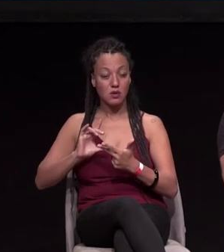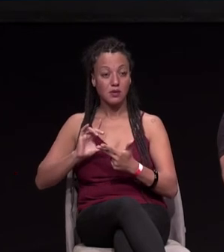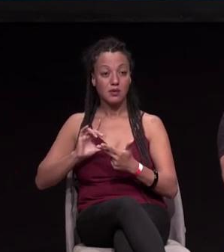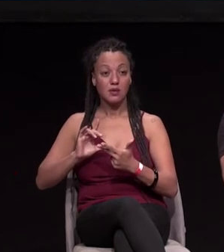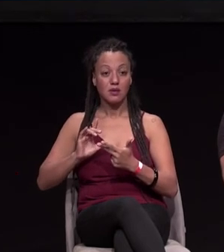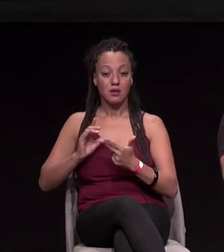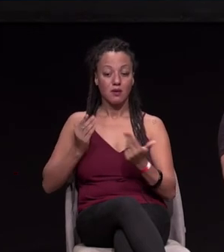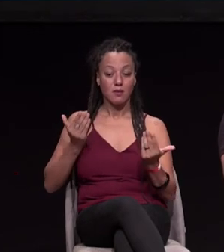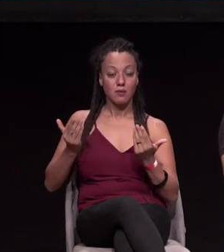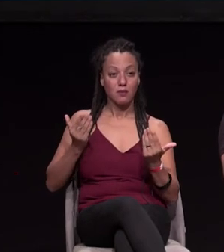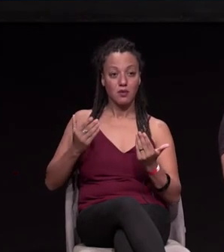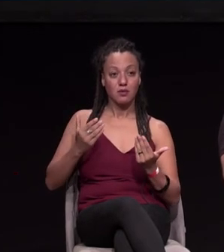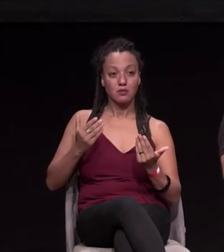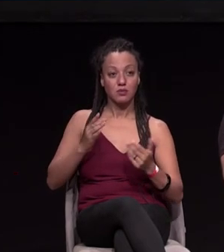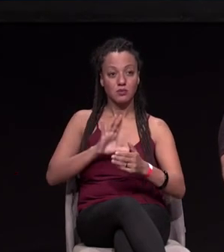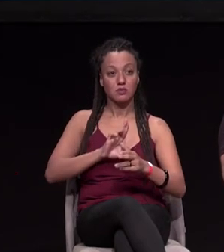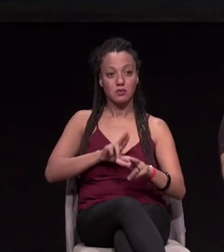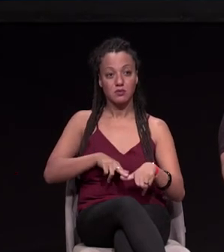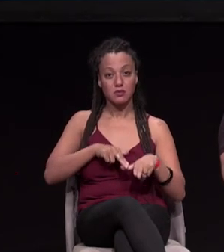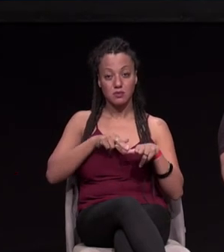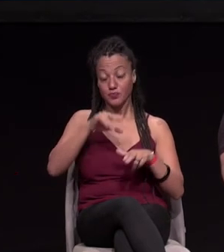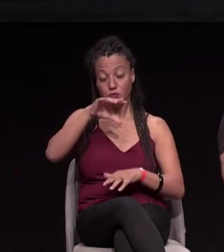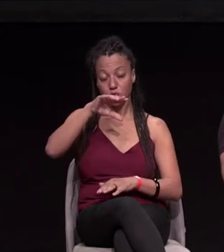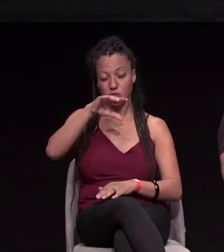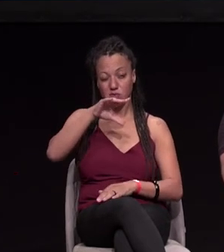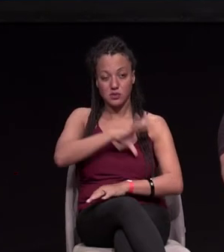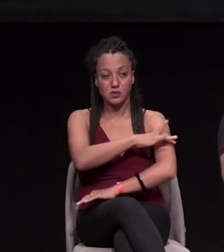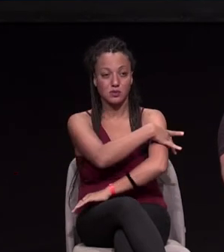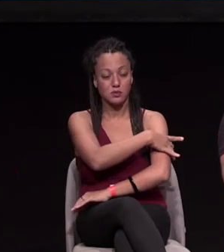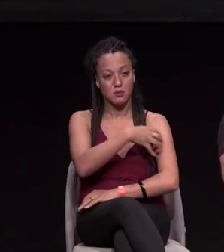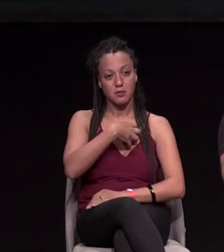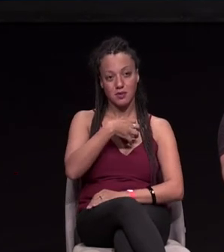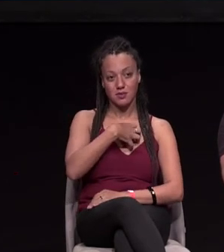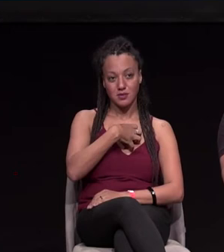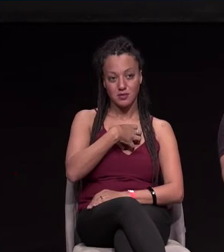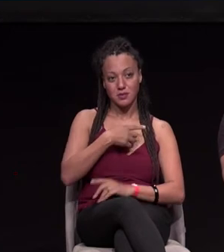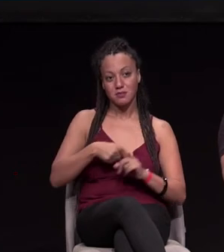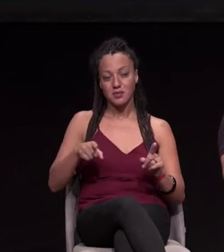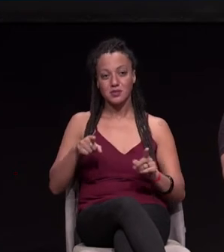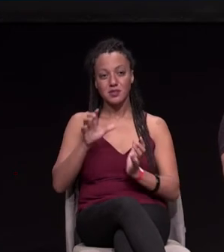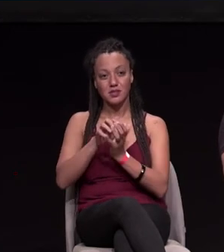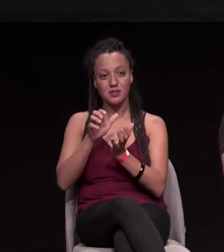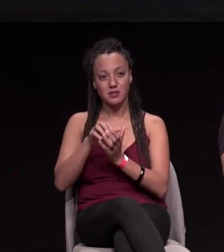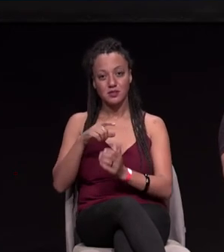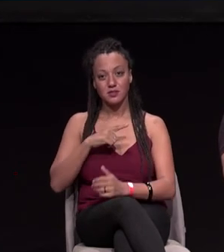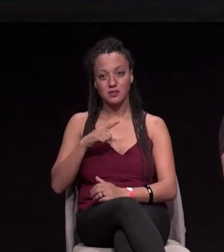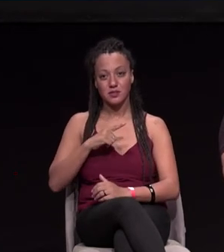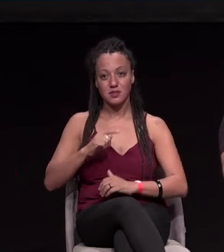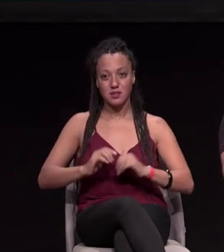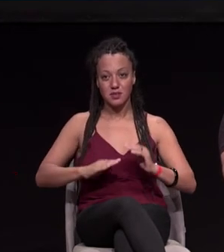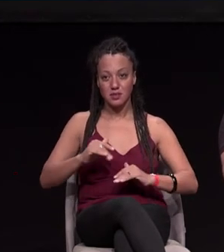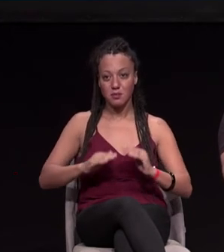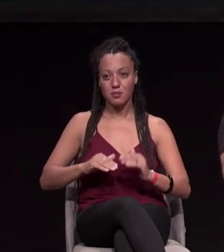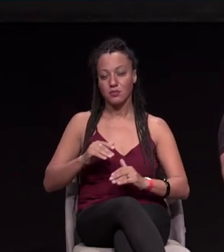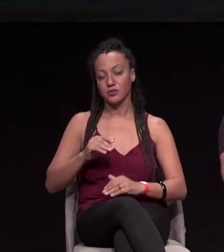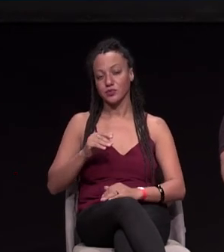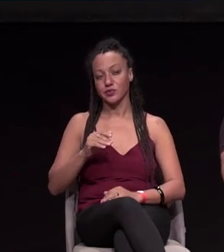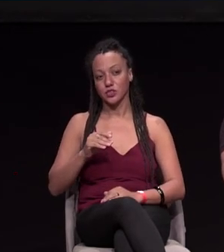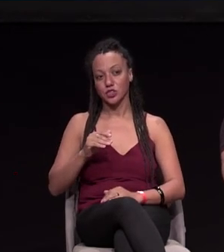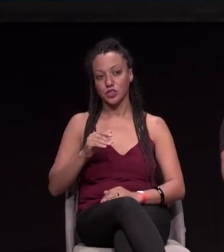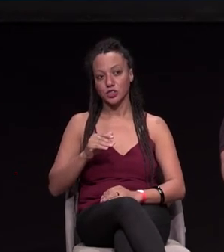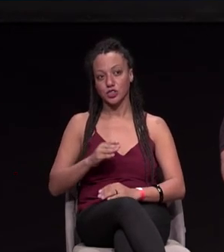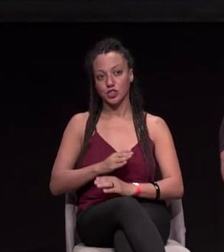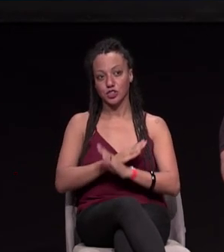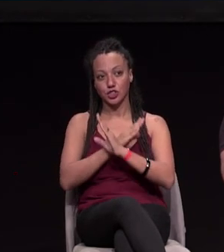baiano né a gente vai ter expressão e esse fica o changle never o tambor de mina também há na